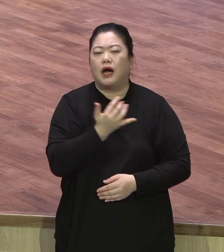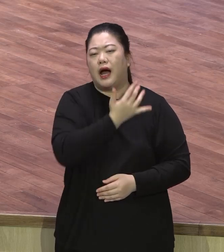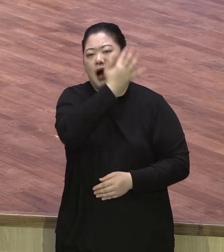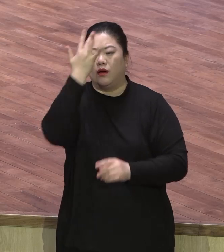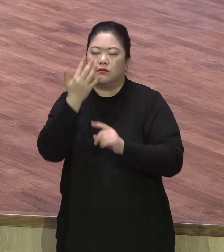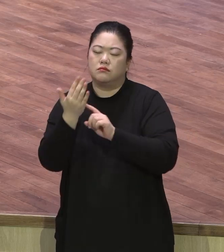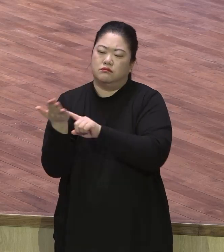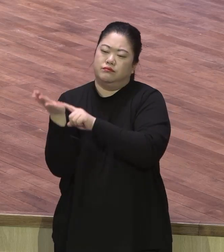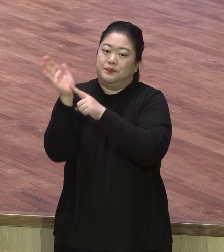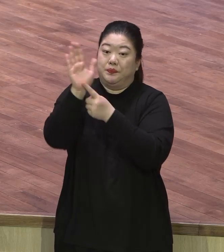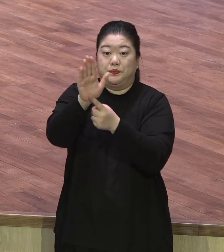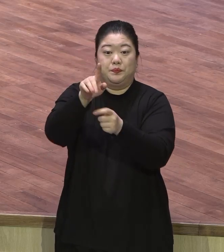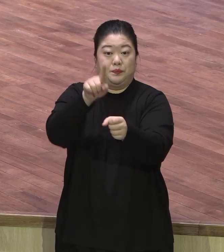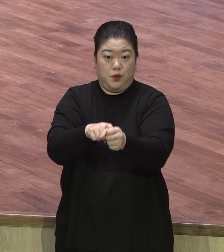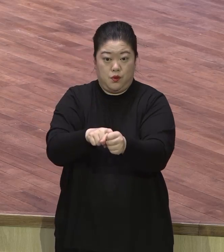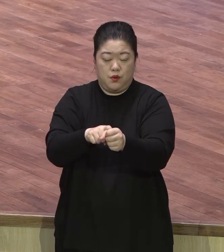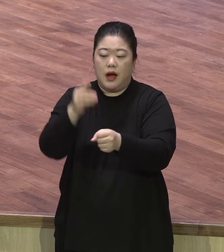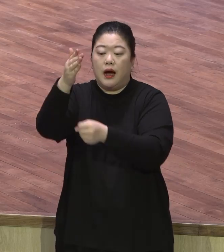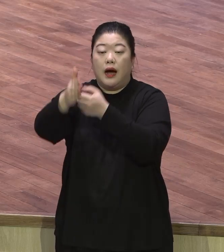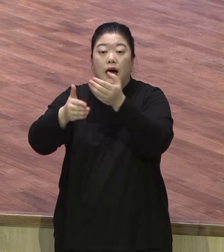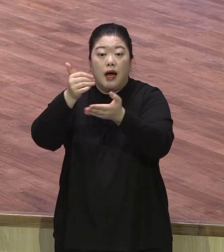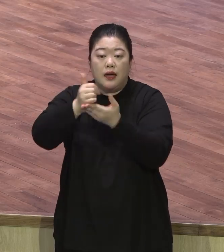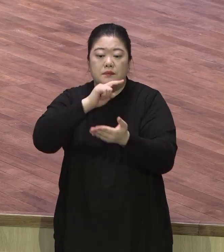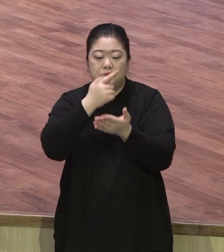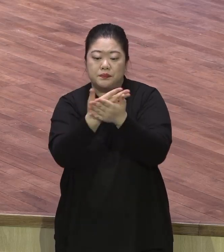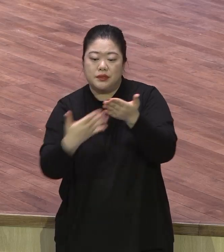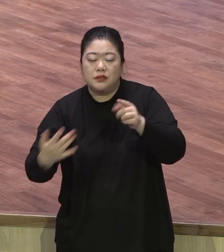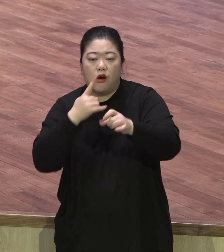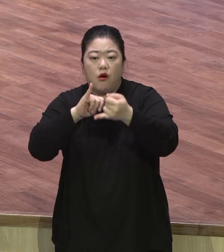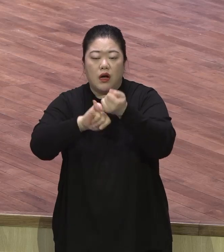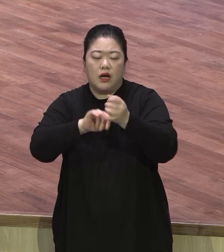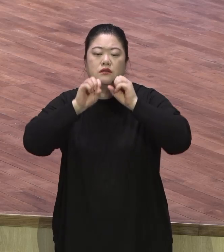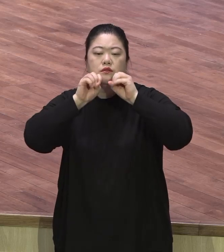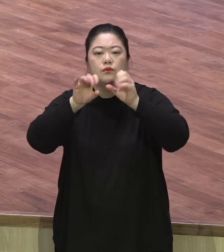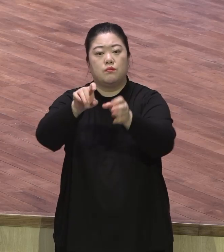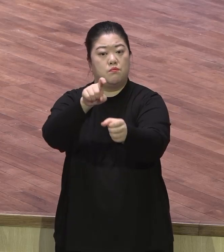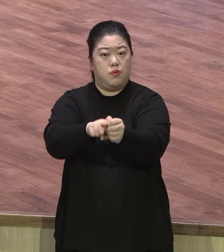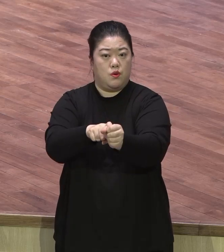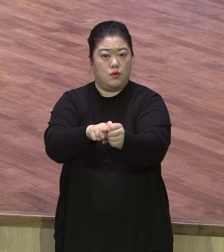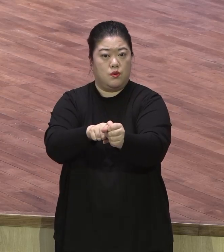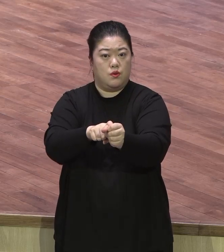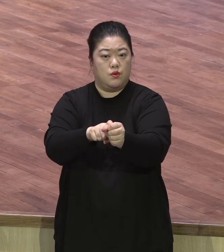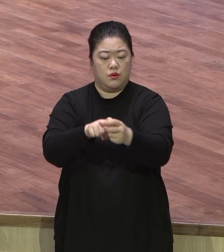피의 은약을 전파하게 하라 하십니다 그 말이